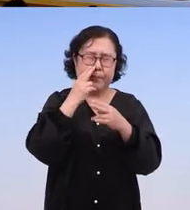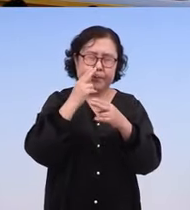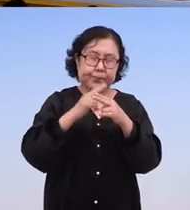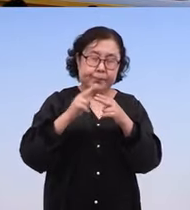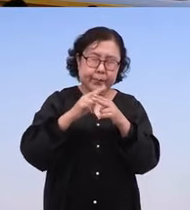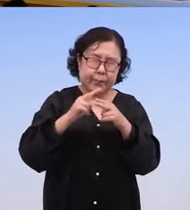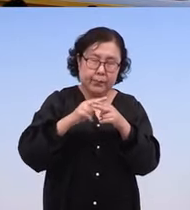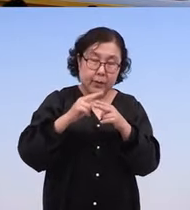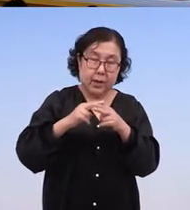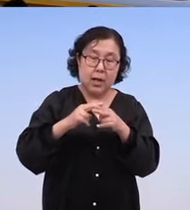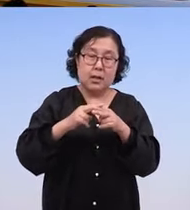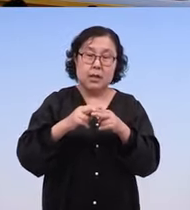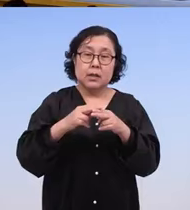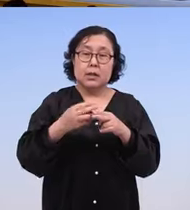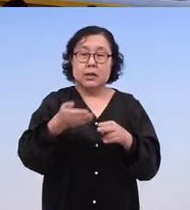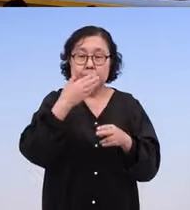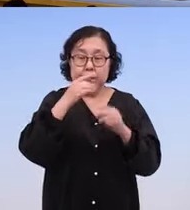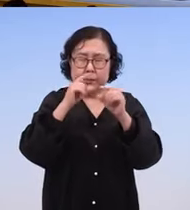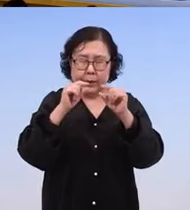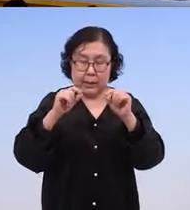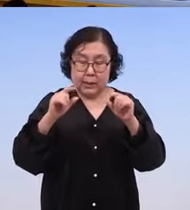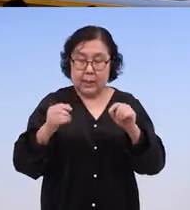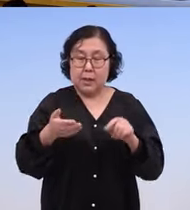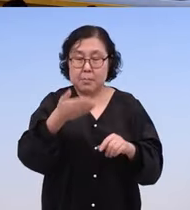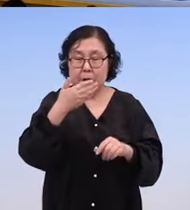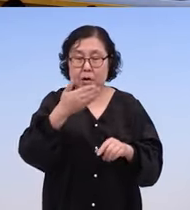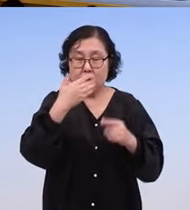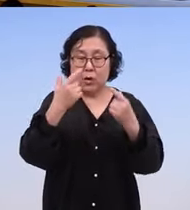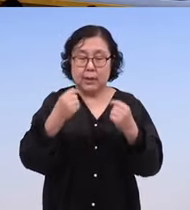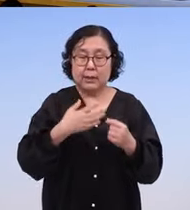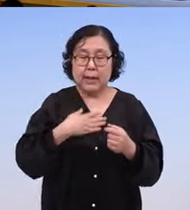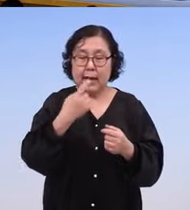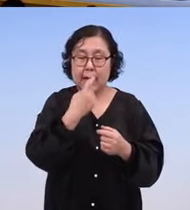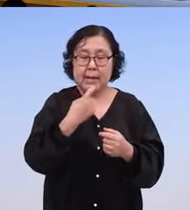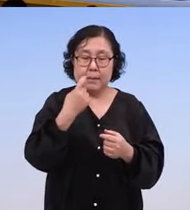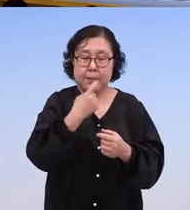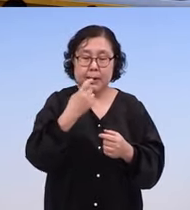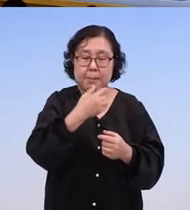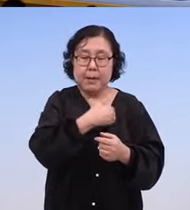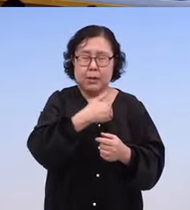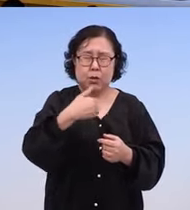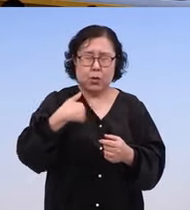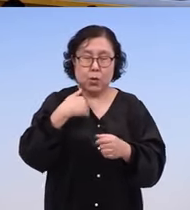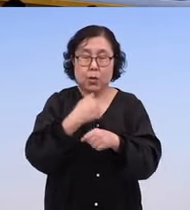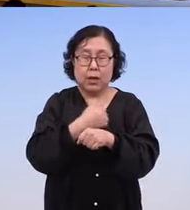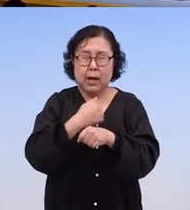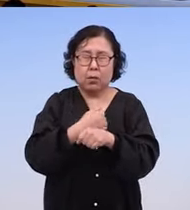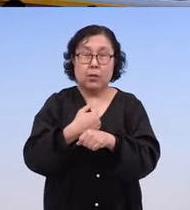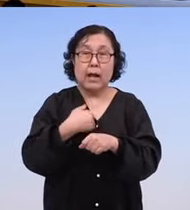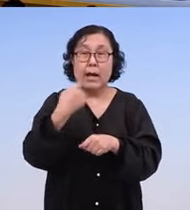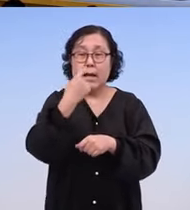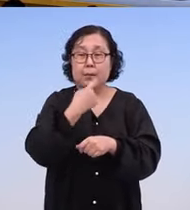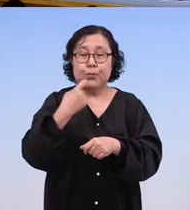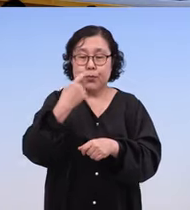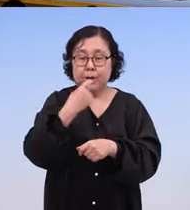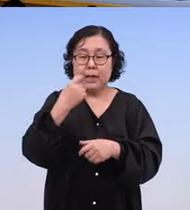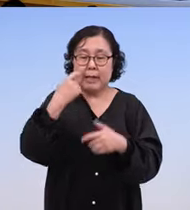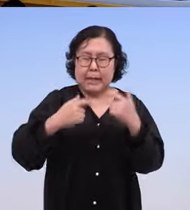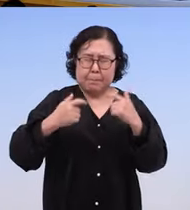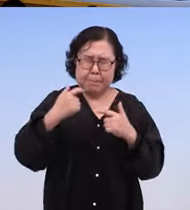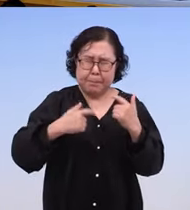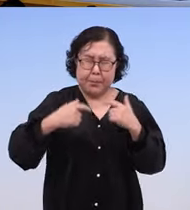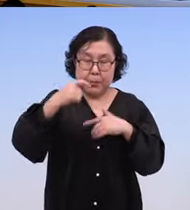나의 영혼이 만족할 것이라. 나의 입이 기쁜 입술로 주를 찬송하되. 지금 여러분, 왕이 왕궁에 있지를